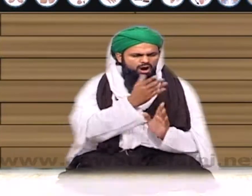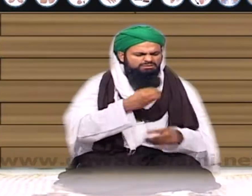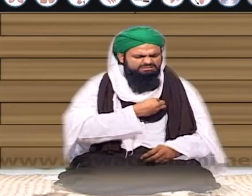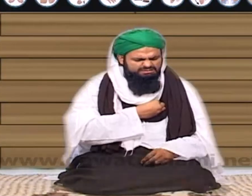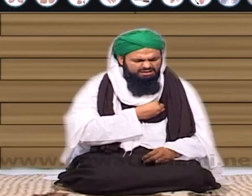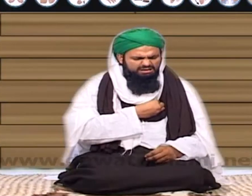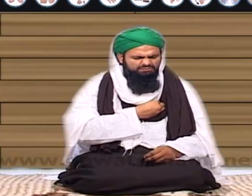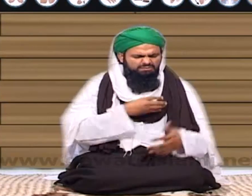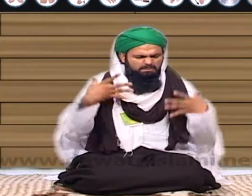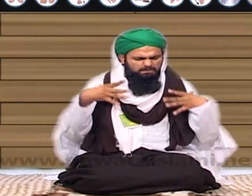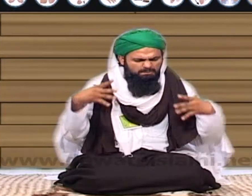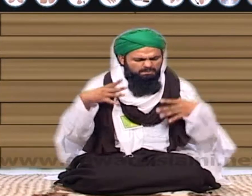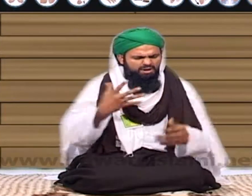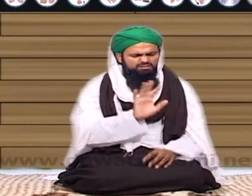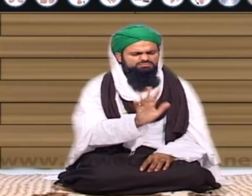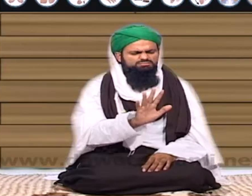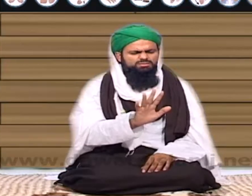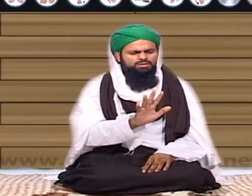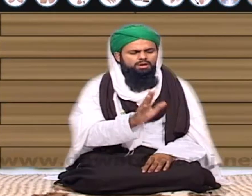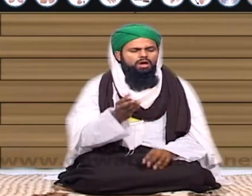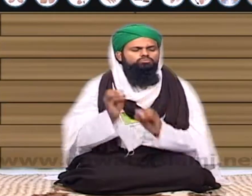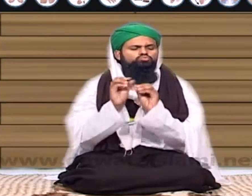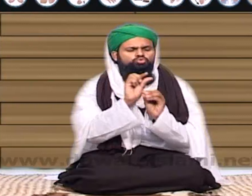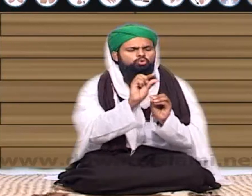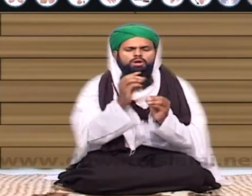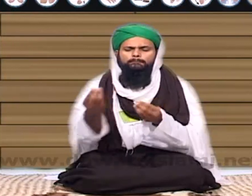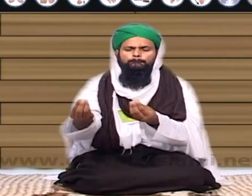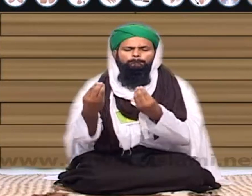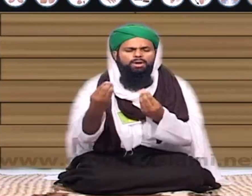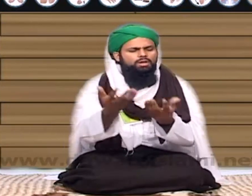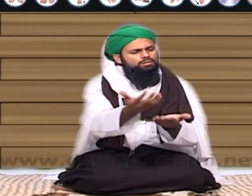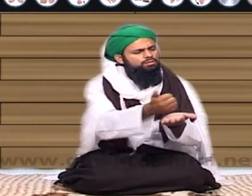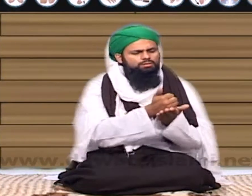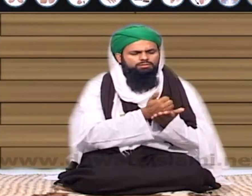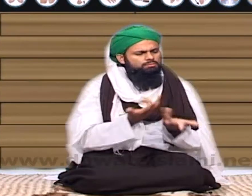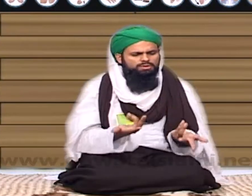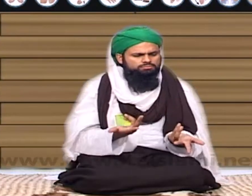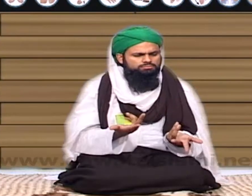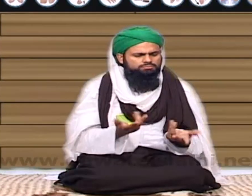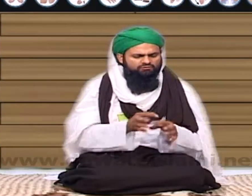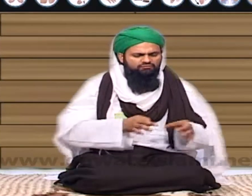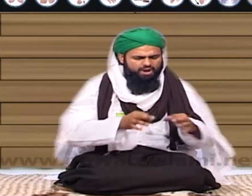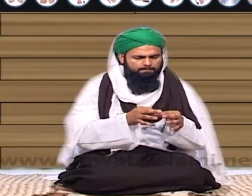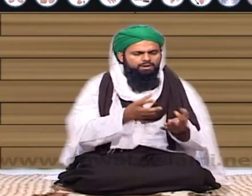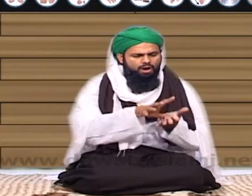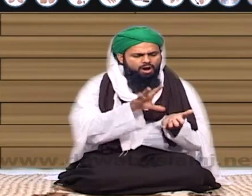ہیں، اتنی مشقت کرتے ہیں؟ آپ کے مریدین، آپ کے معتقدین بخوشی آپ کے اخراجات برداشت کر